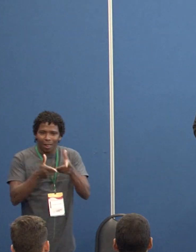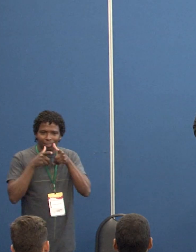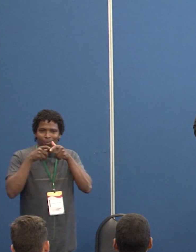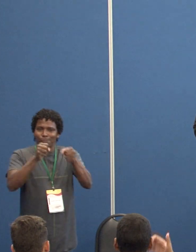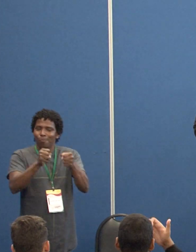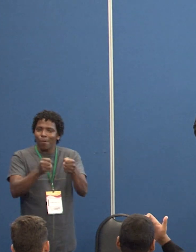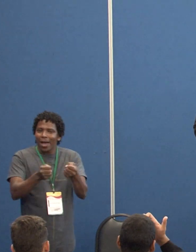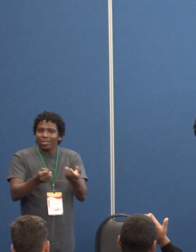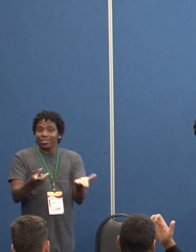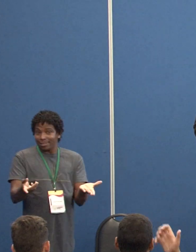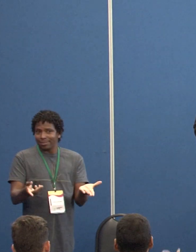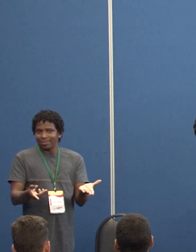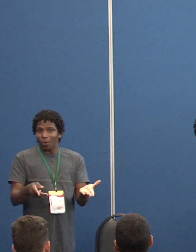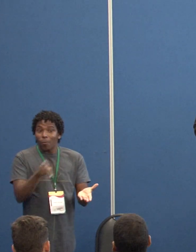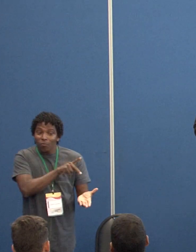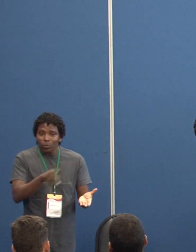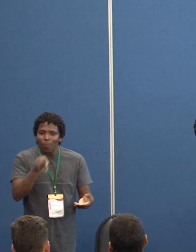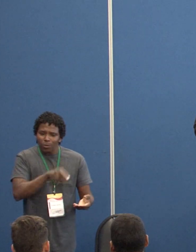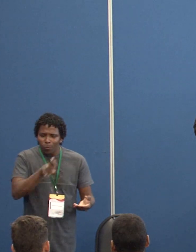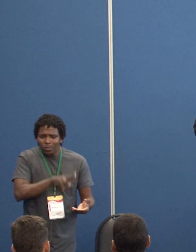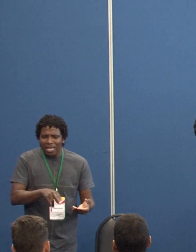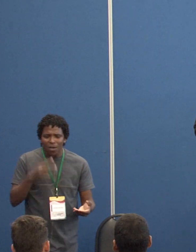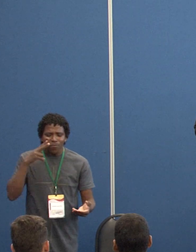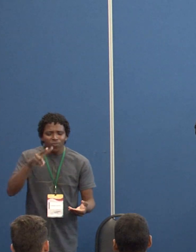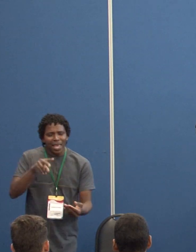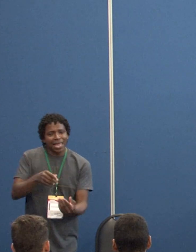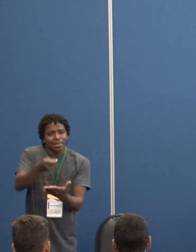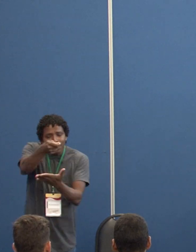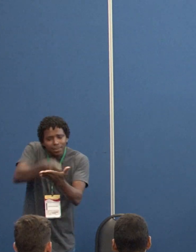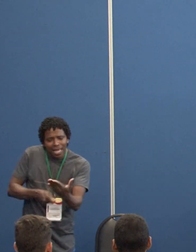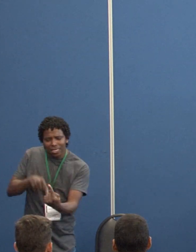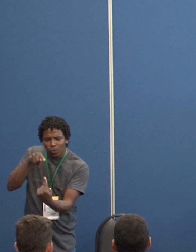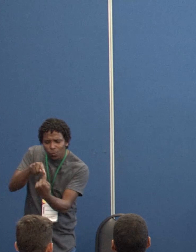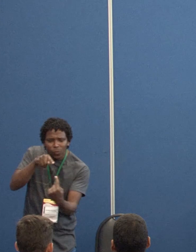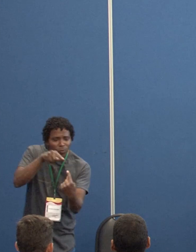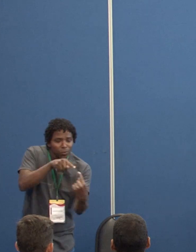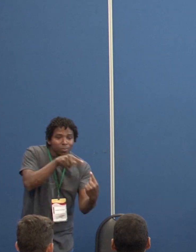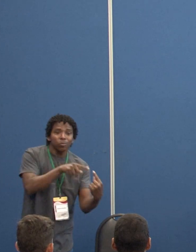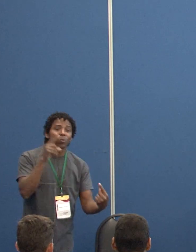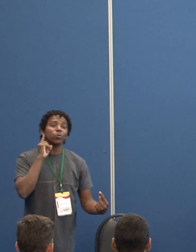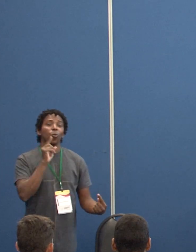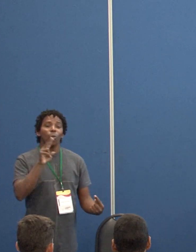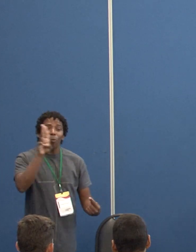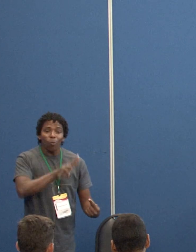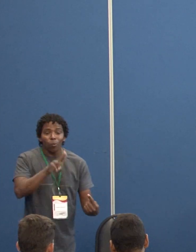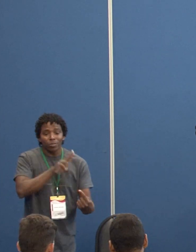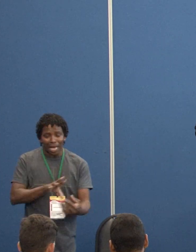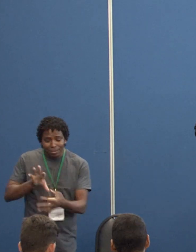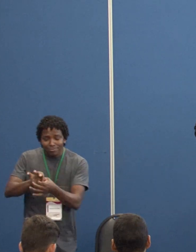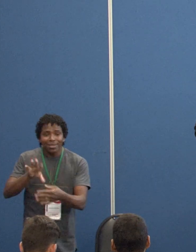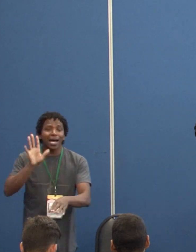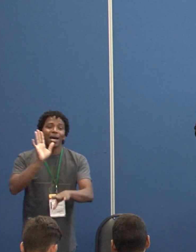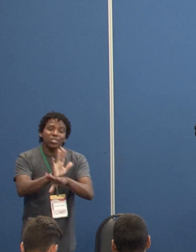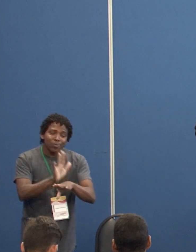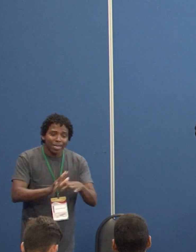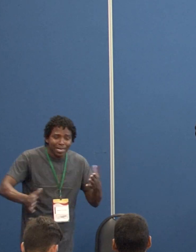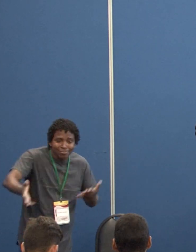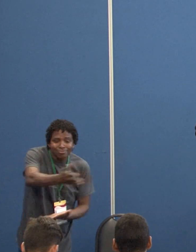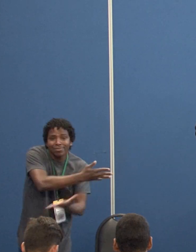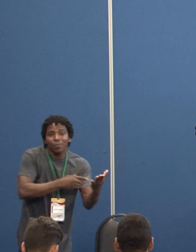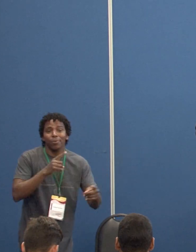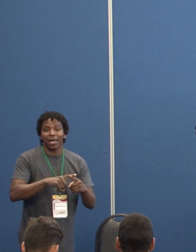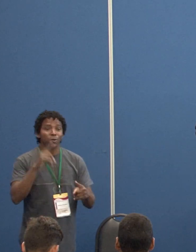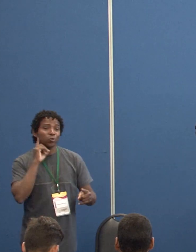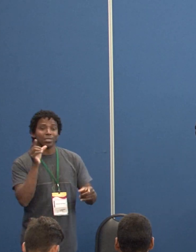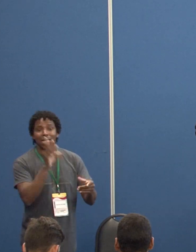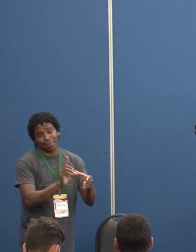Stoke já evidenciou o caráter linguístico das línguas de sinais, né? E nós sabemos, as pesquisas já evidenciam,